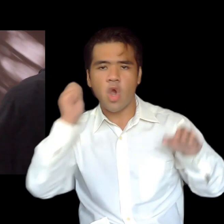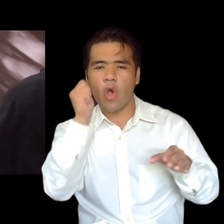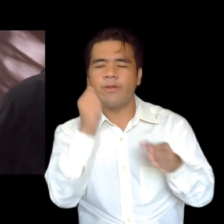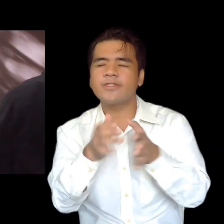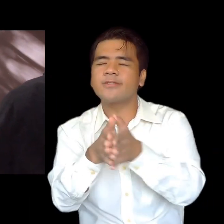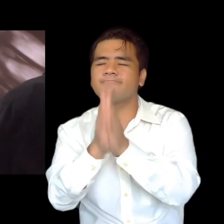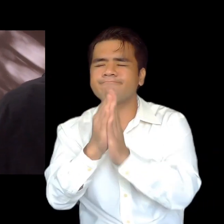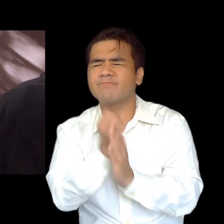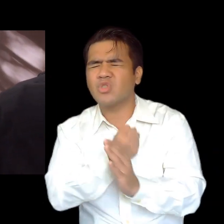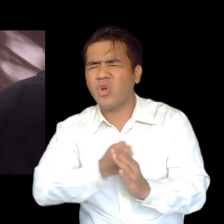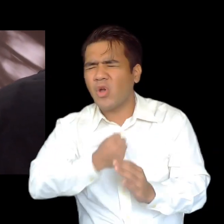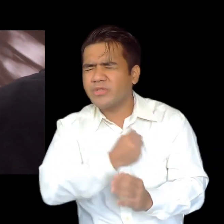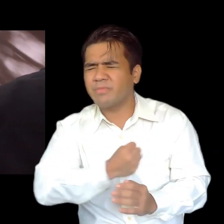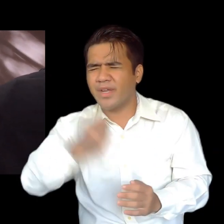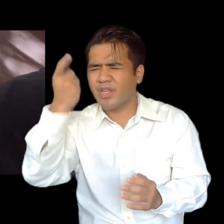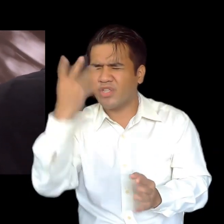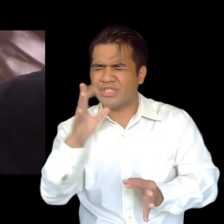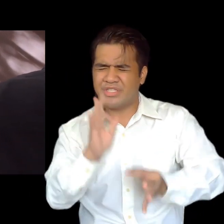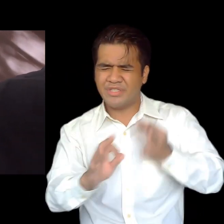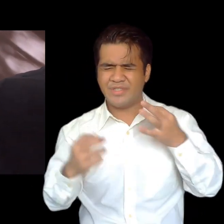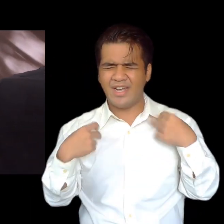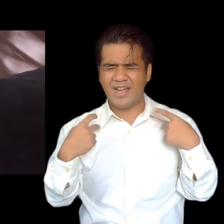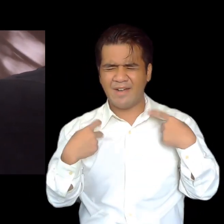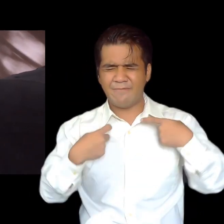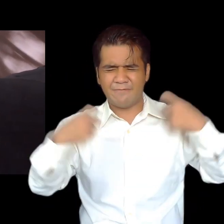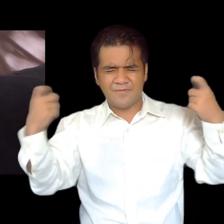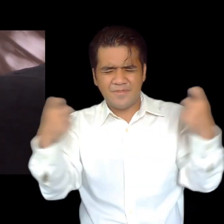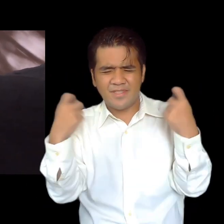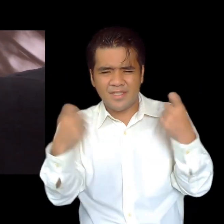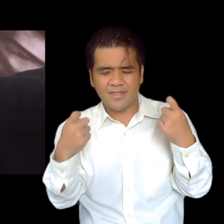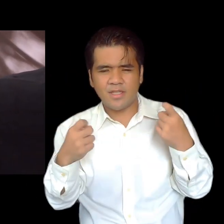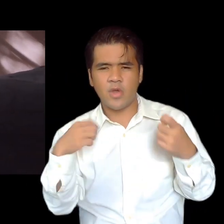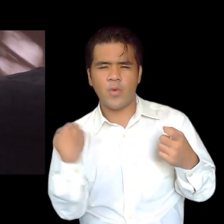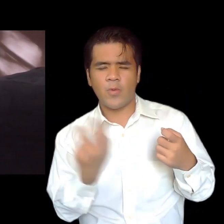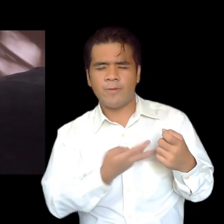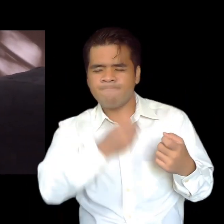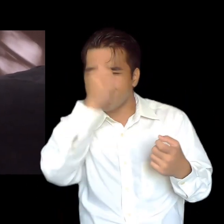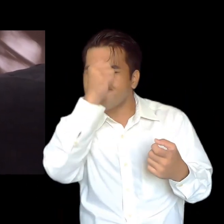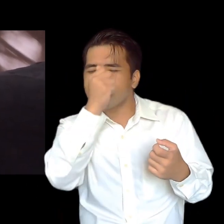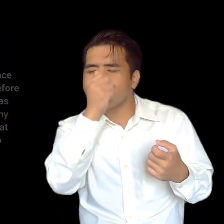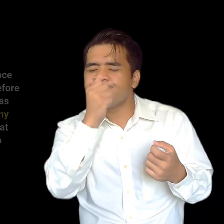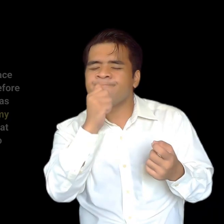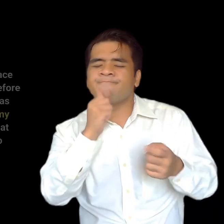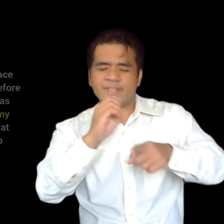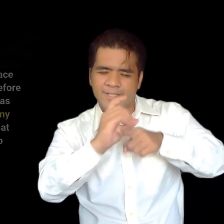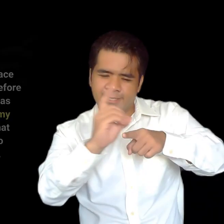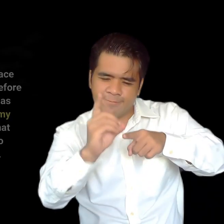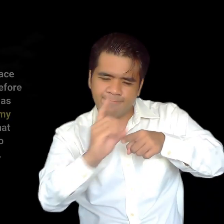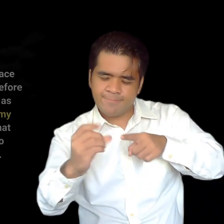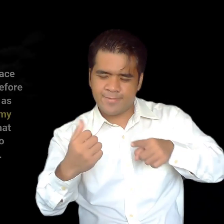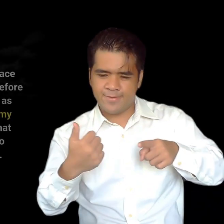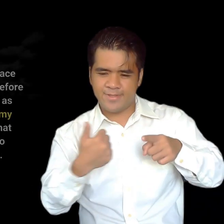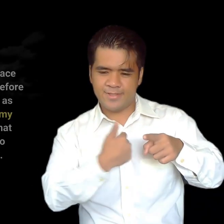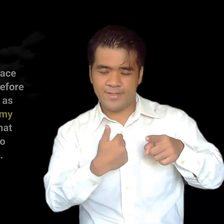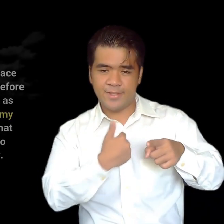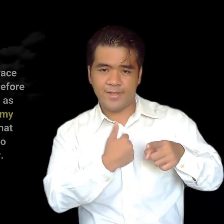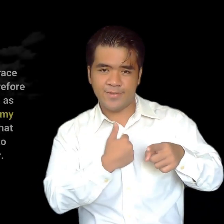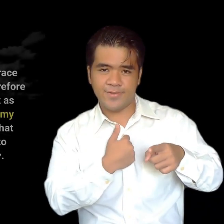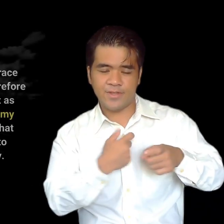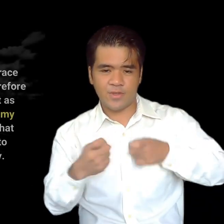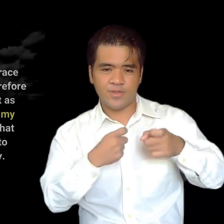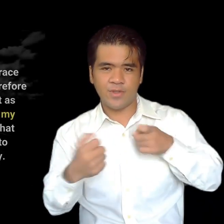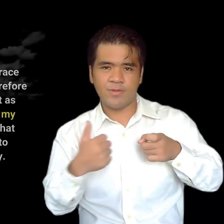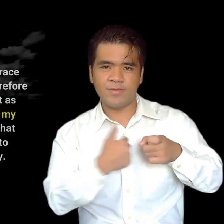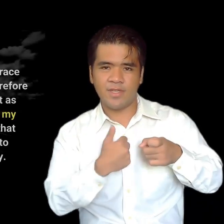po tayong susuko at laging humingi ng tawad kapag tayo ay nagpapadala sa kahinaan ng laman. Magsanay na rin tayo na disiplinahin